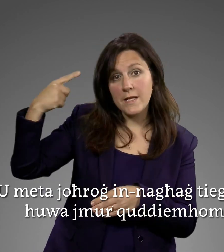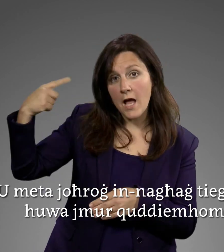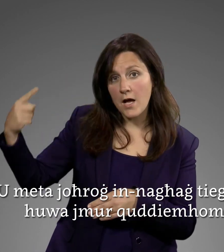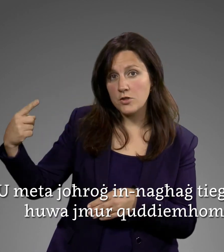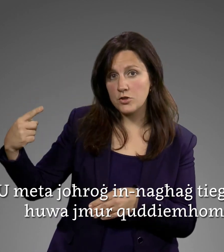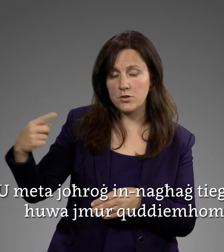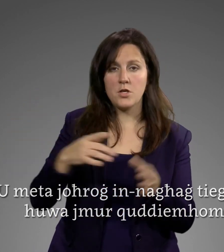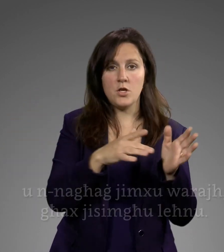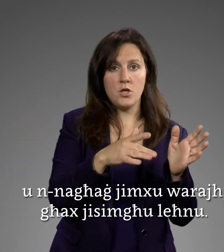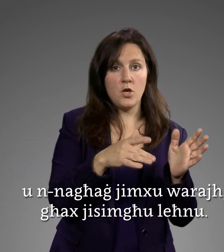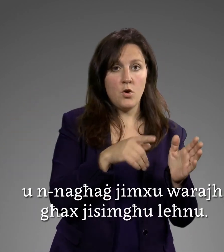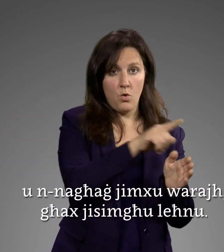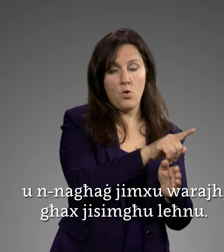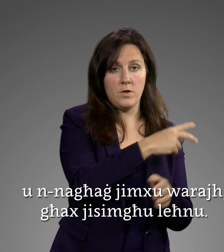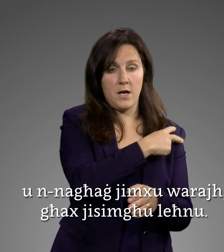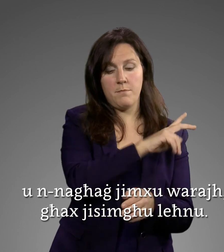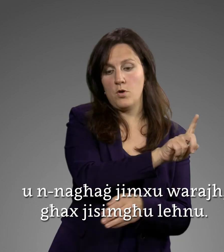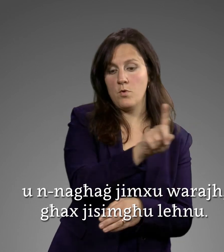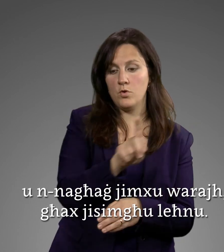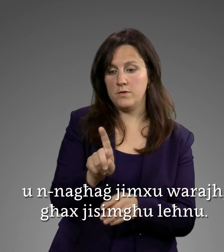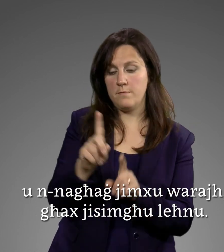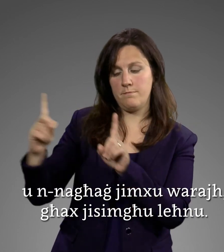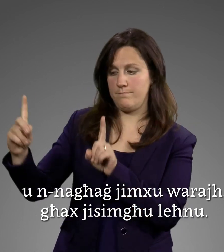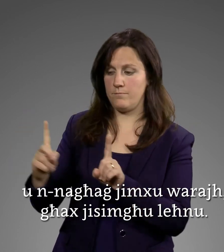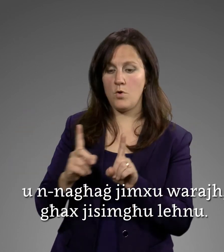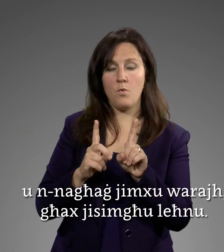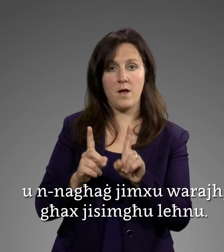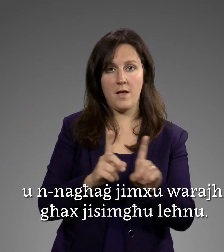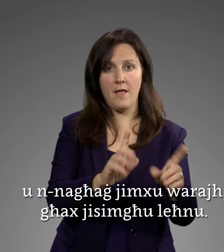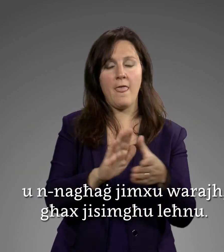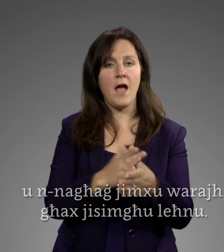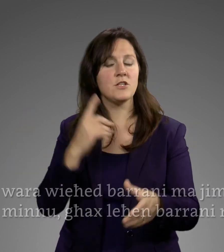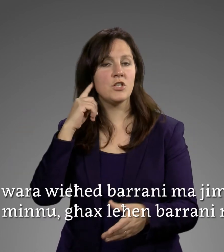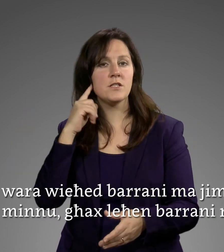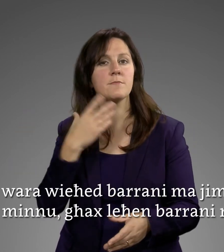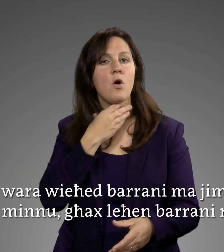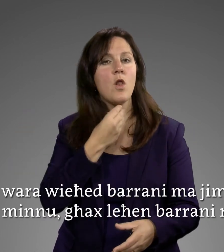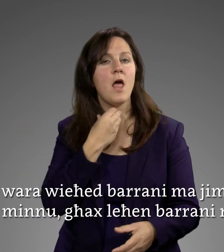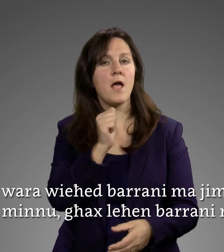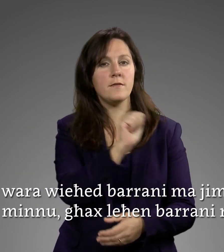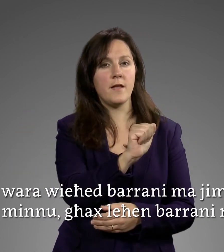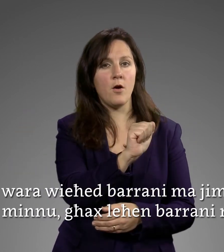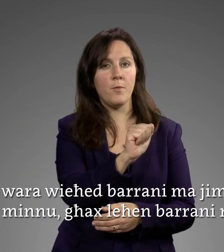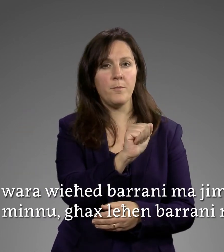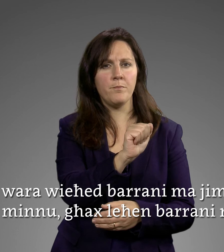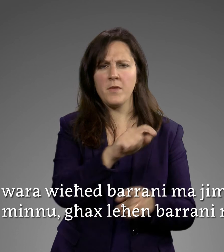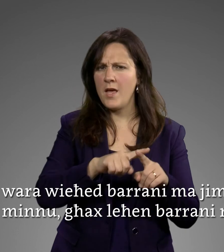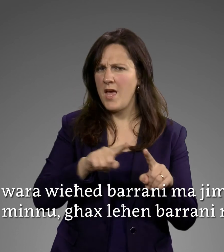jmur quddiemhom u n-ngħaġ jimxu warajh għax jisimgħu leħnu. Imma wara wieħed barrani ma